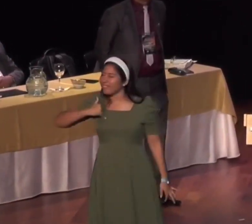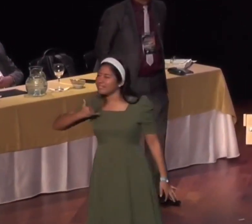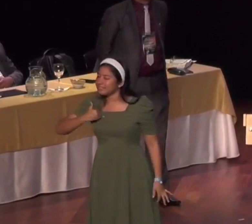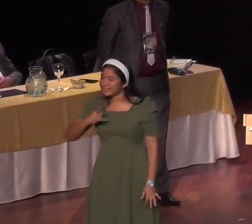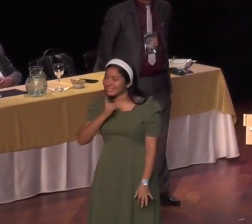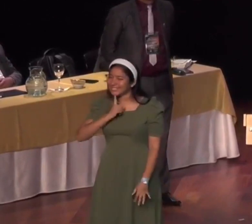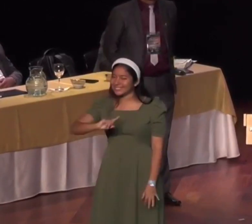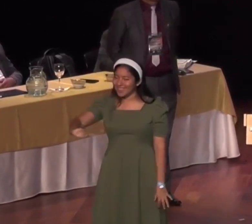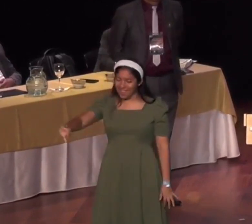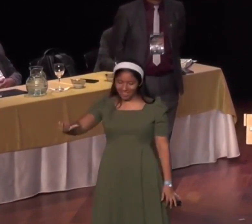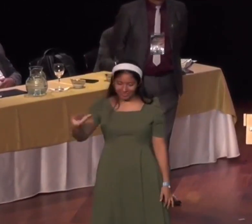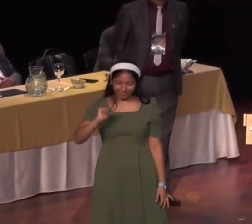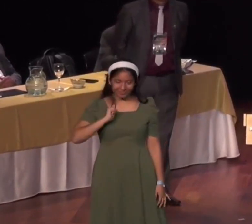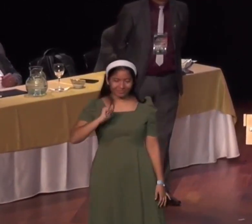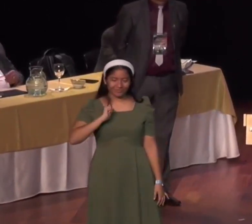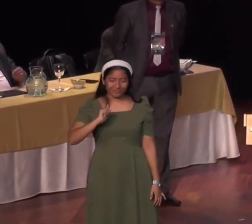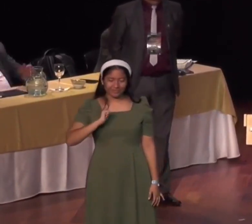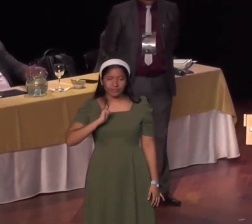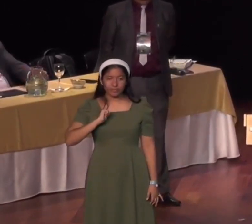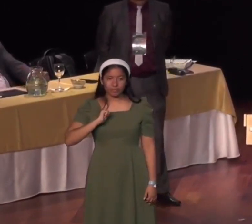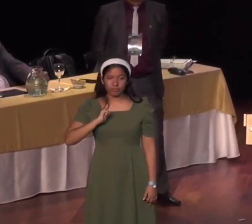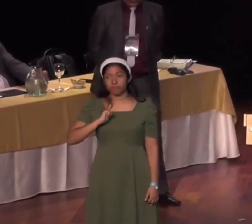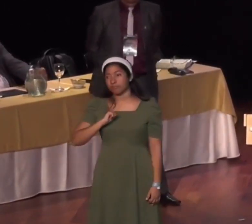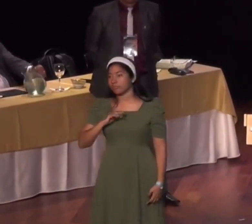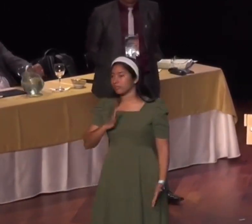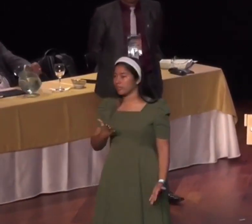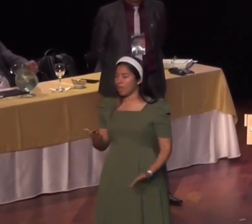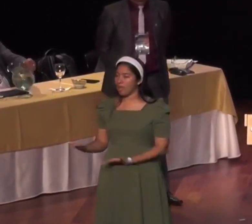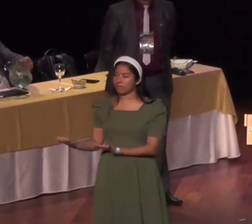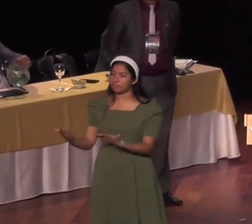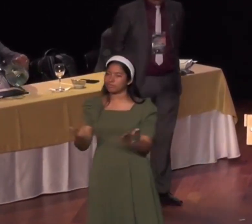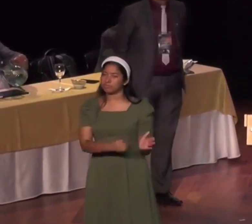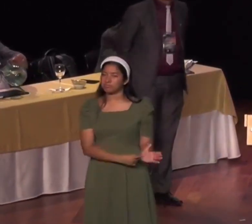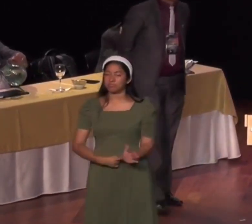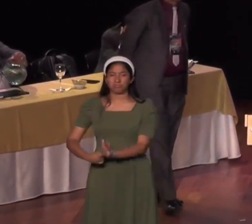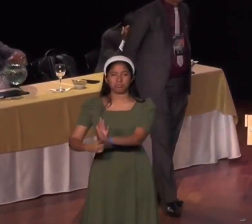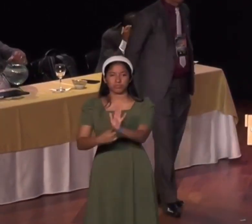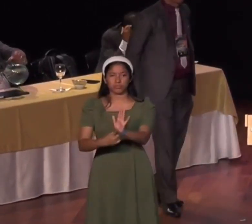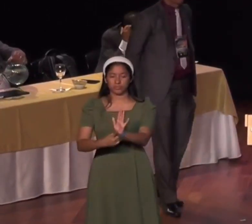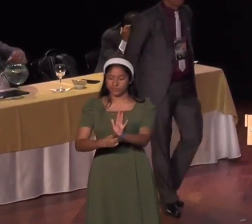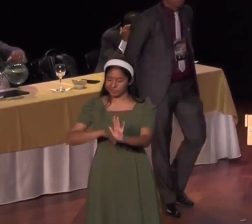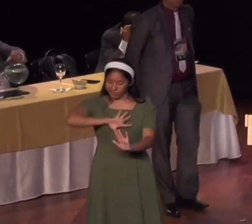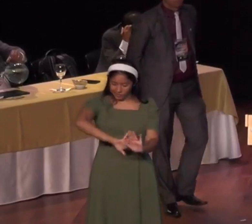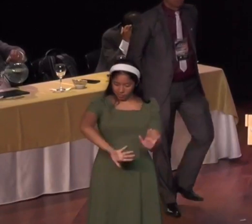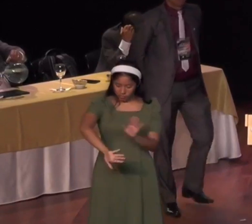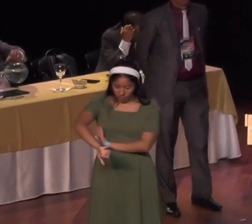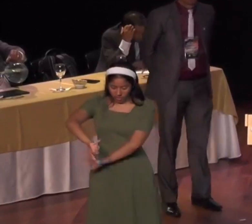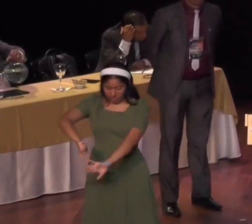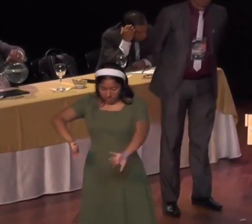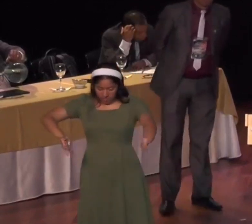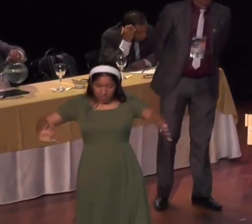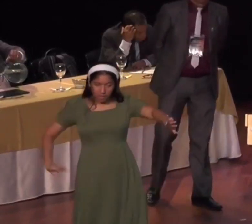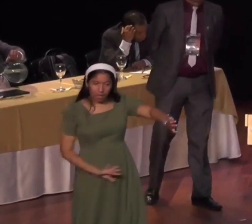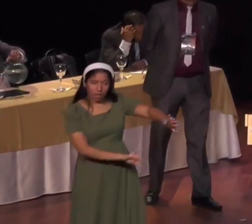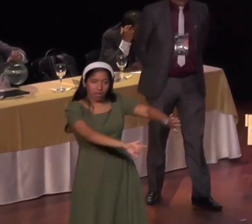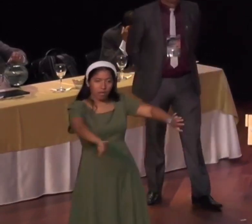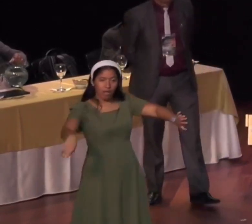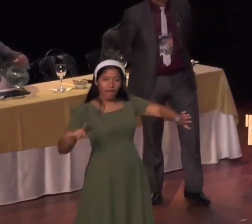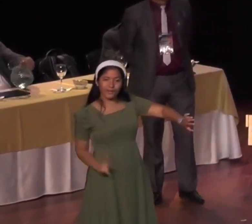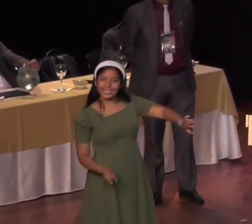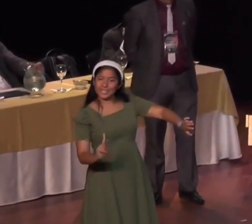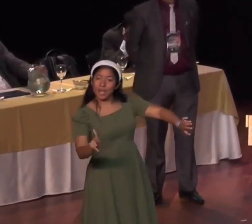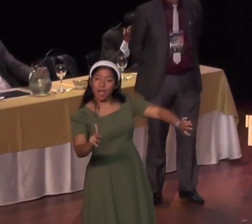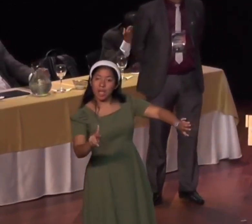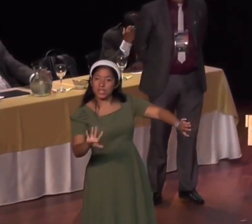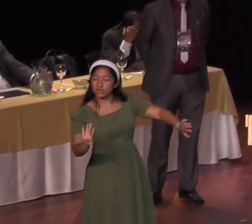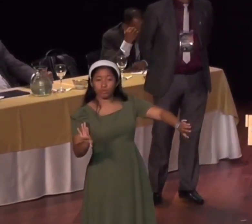tengo esto. Y se abrió paso. Yo no tengo plan B. Todos